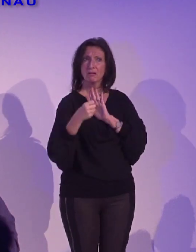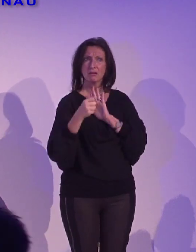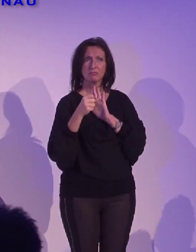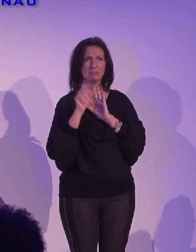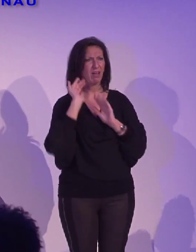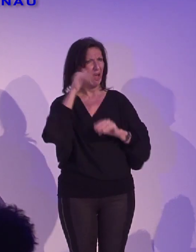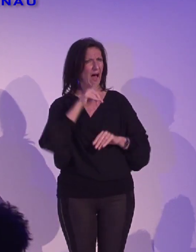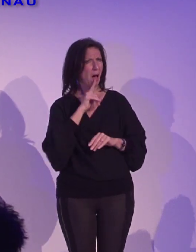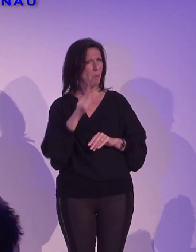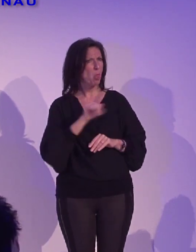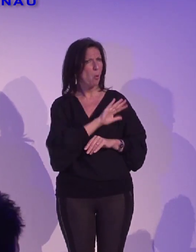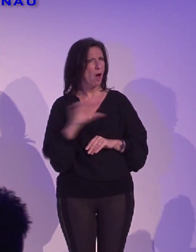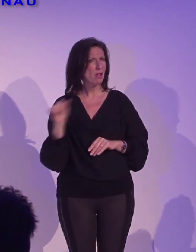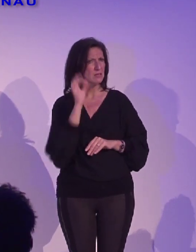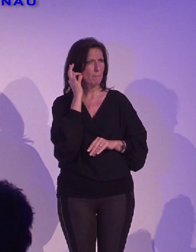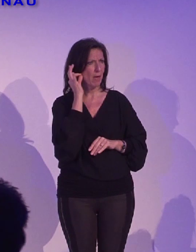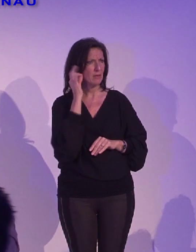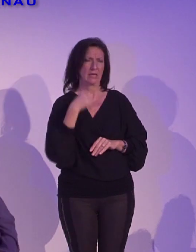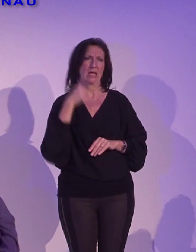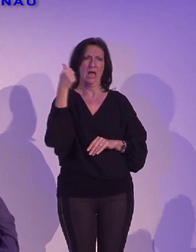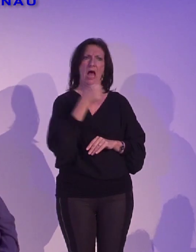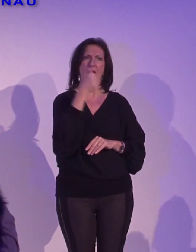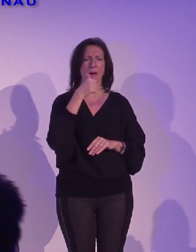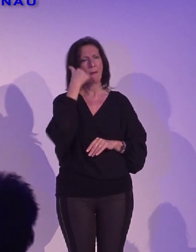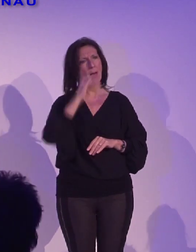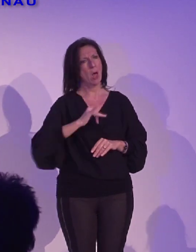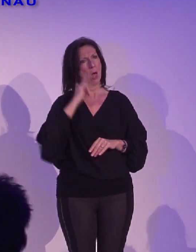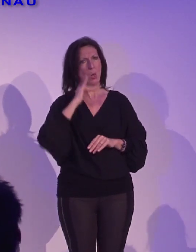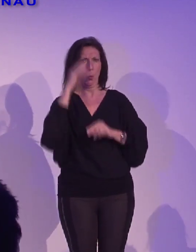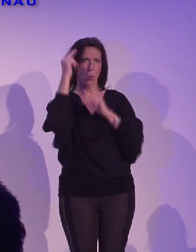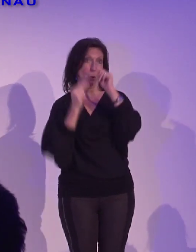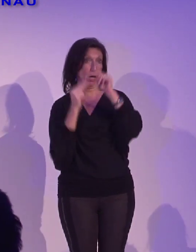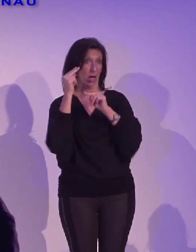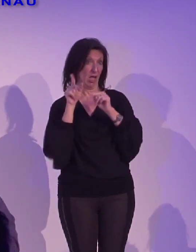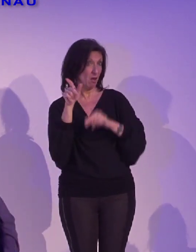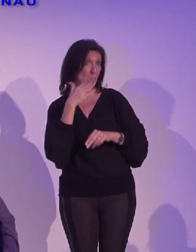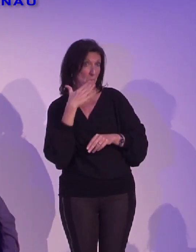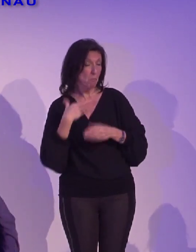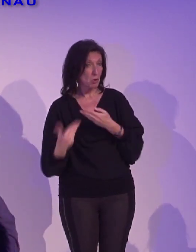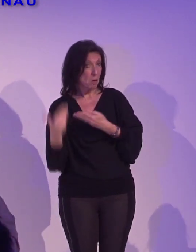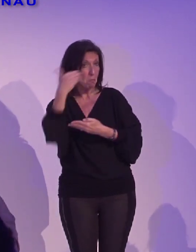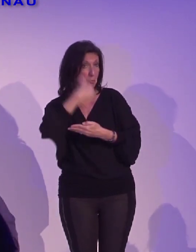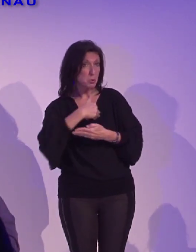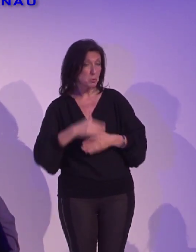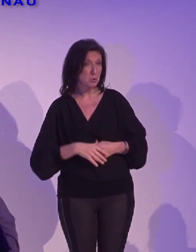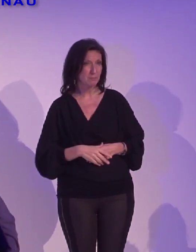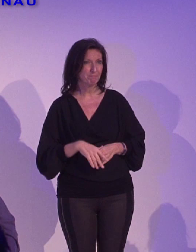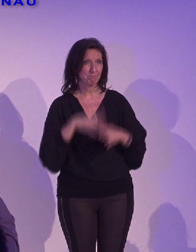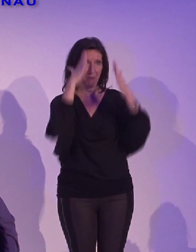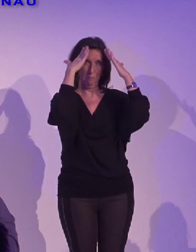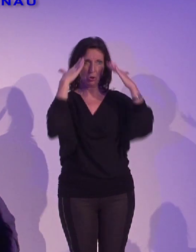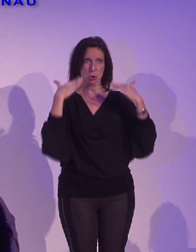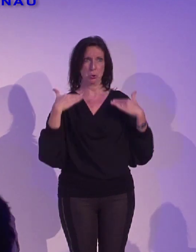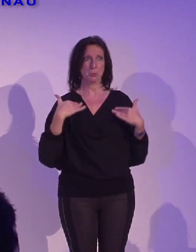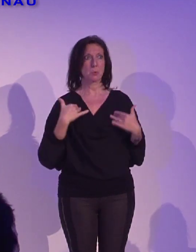im Heim. Ich habe einmal einen jungen Mann kennengelernt. Er hat mich besuchen wollen. Aber bei den Schwestern war